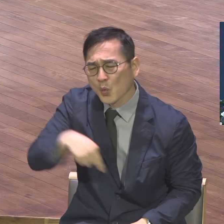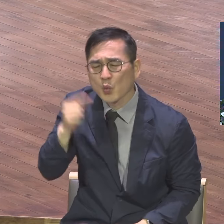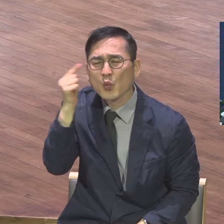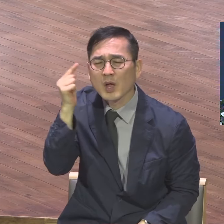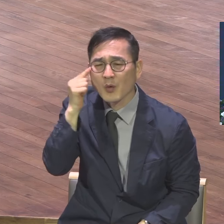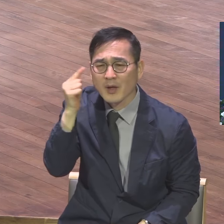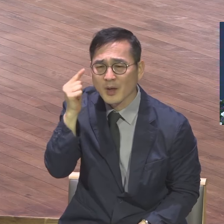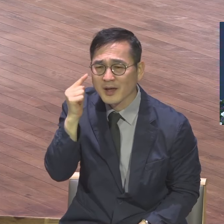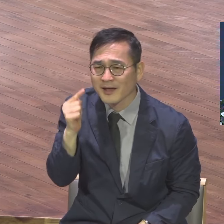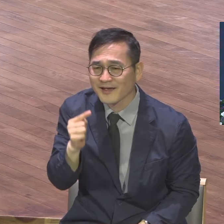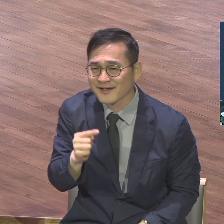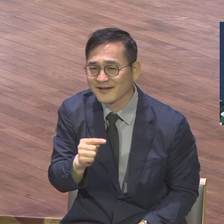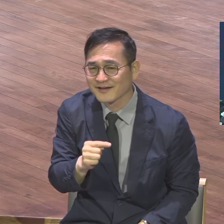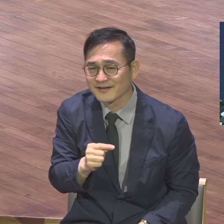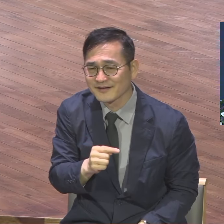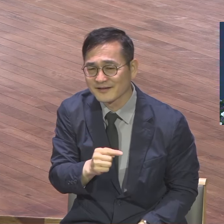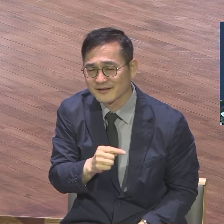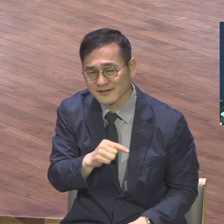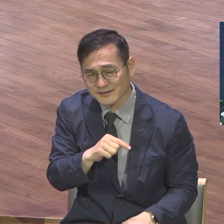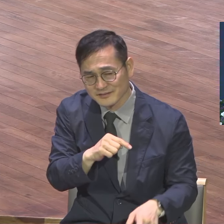그 이유를 깨달아야 돼.